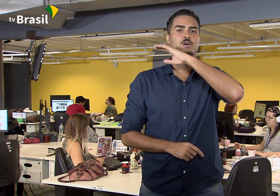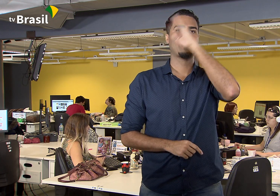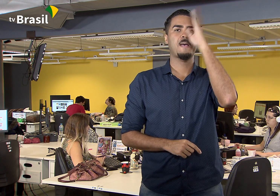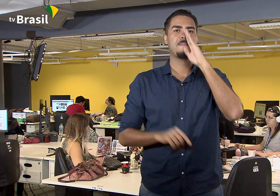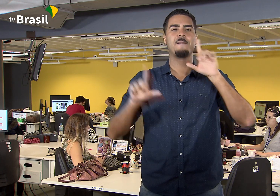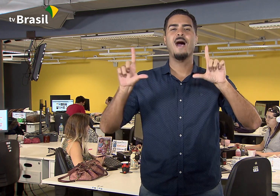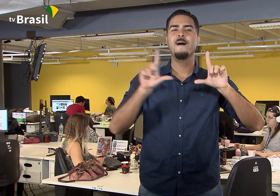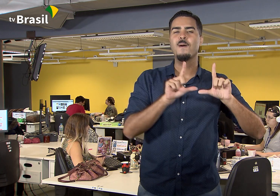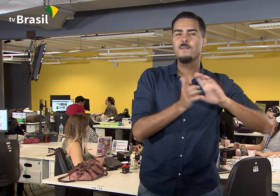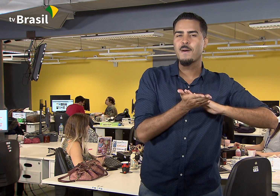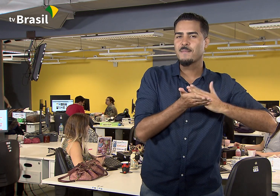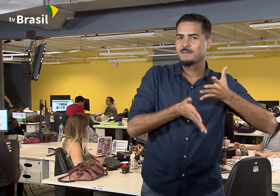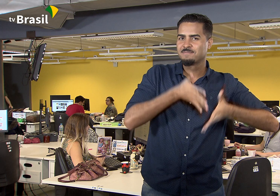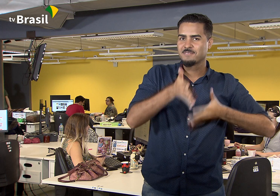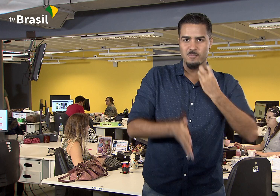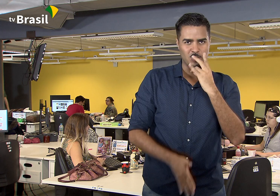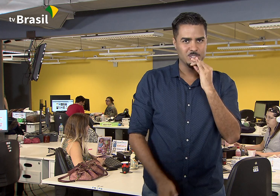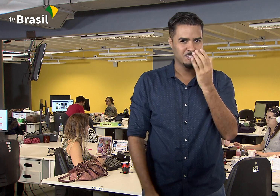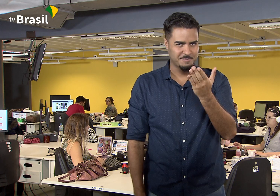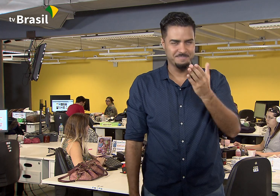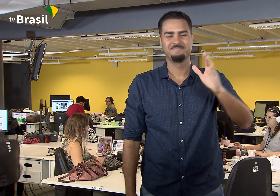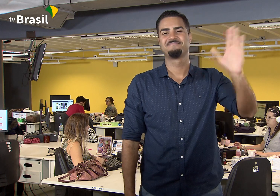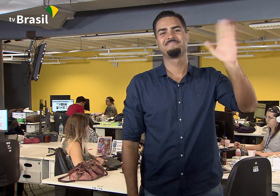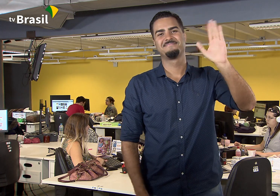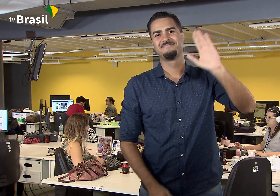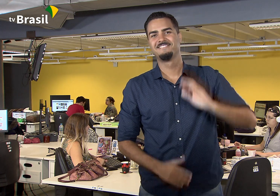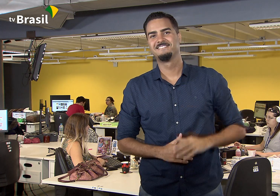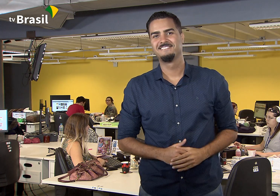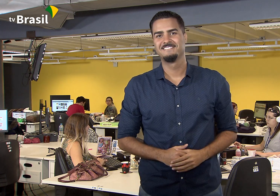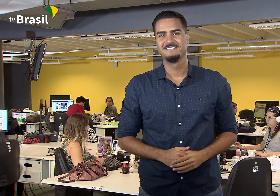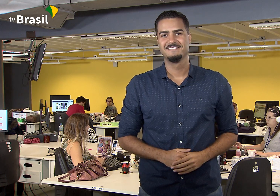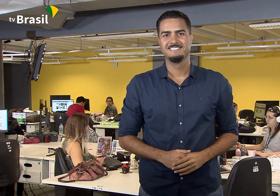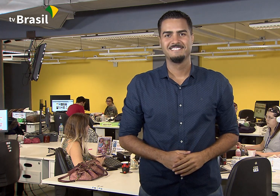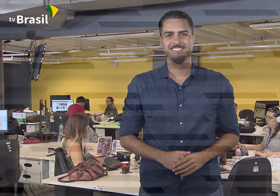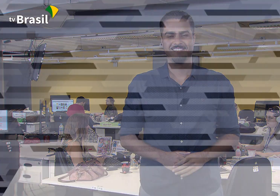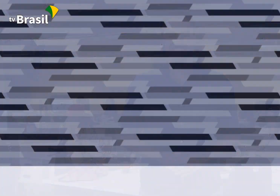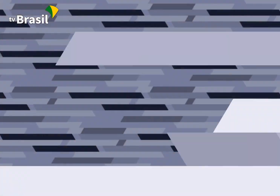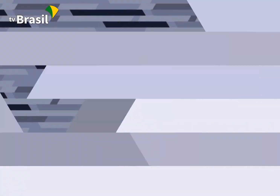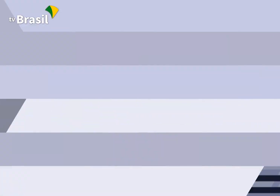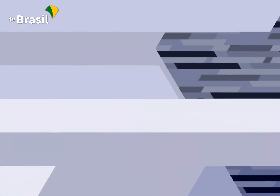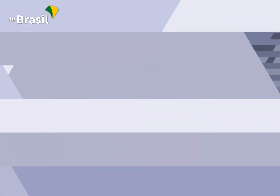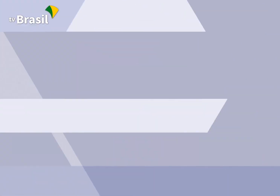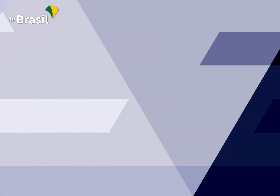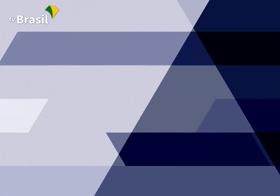Brasil e com tradução em Libras. Muito obrigado pela companhia. Bom dia para você. Tchau.